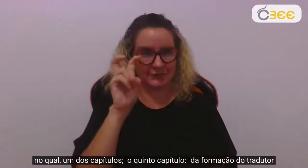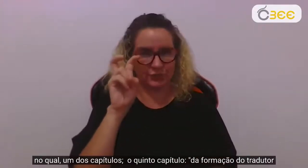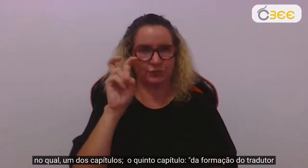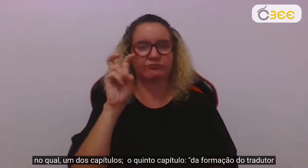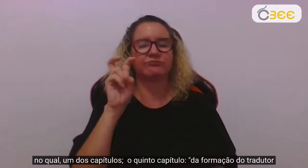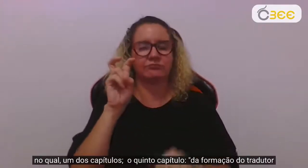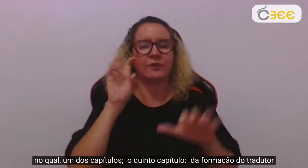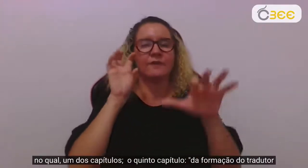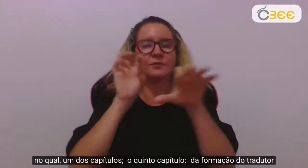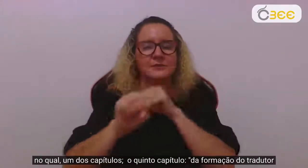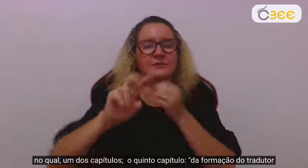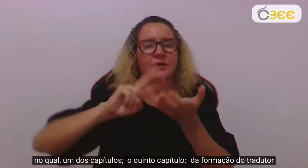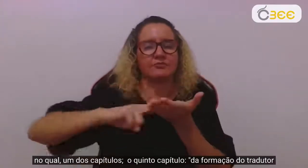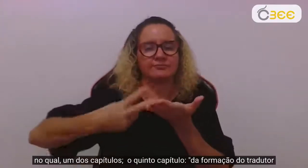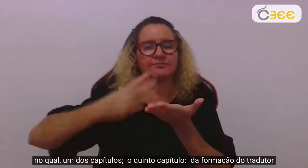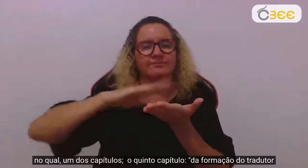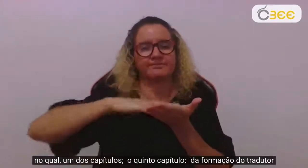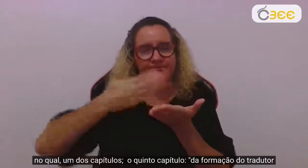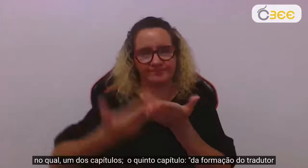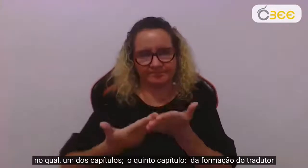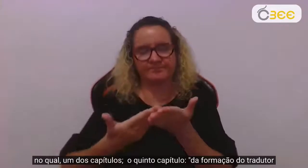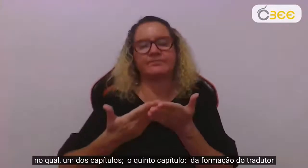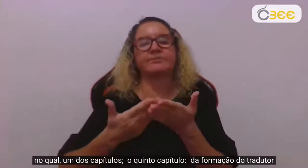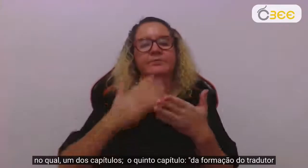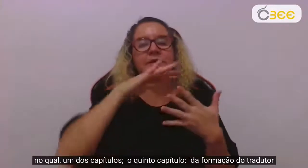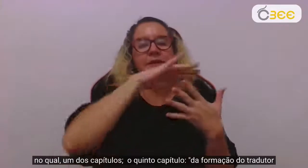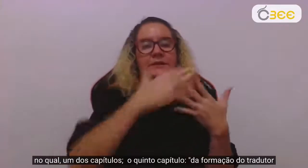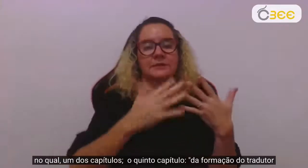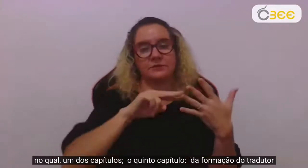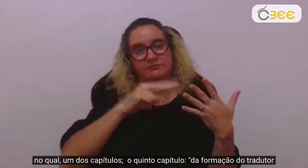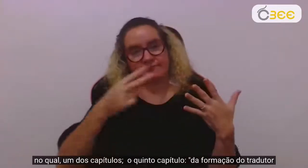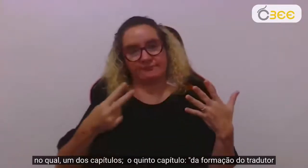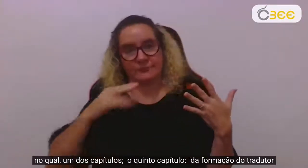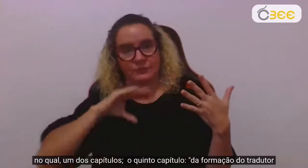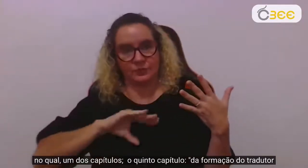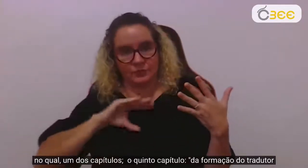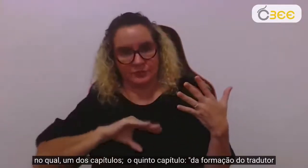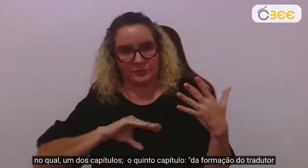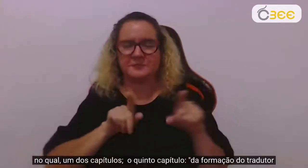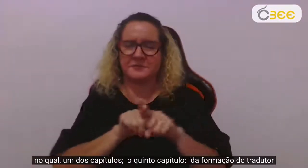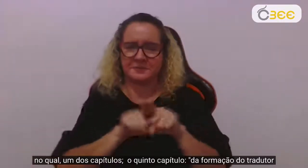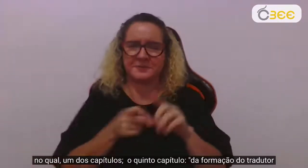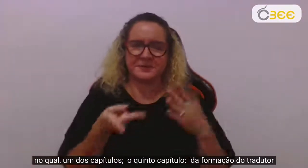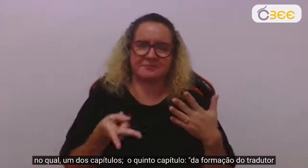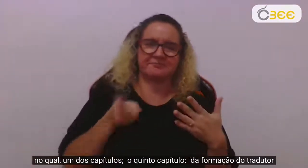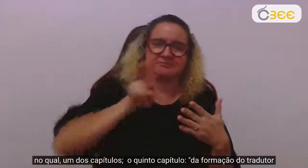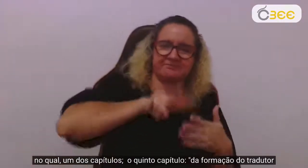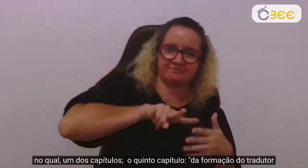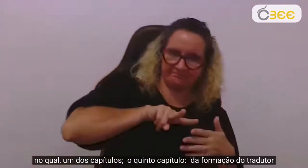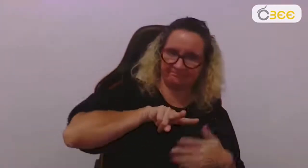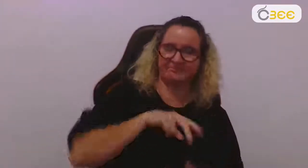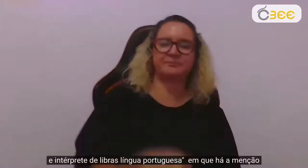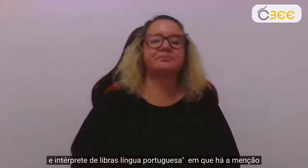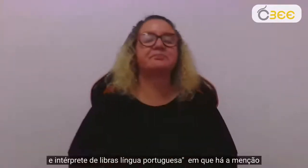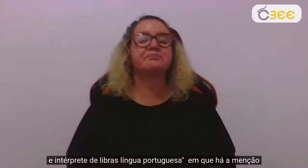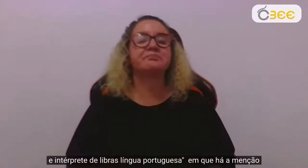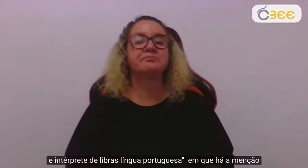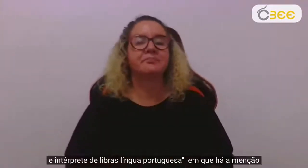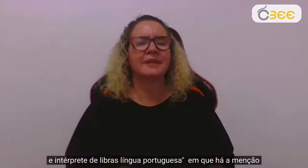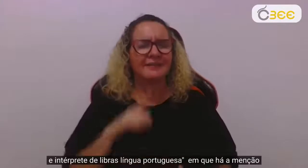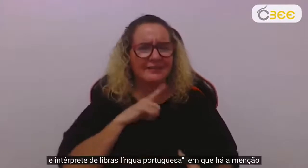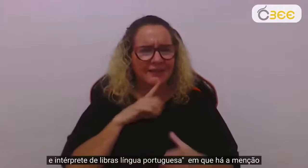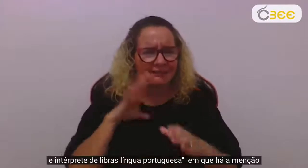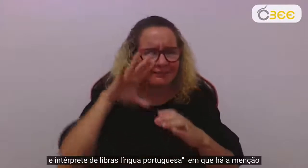no qual um dos capítulos, o 5º capítulo, da formação do tradutor e intérprete de Libras, língua